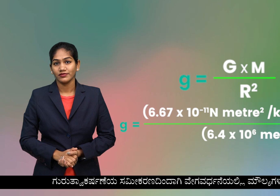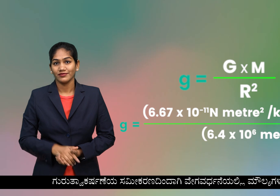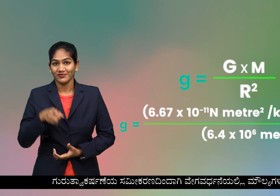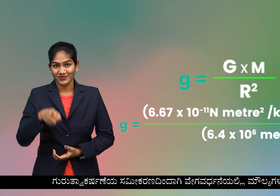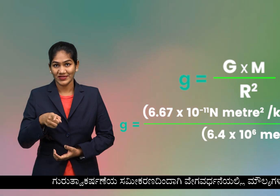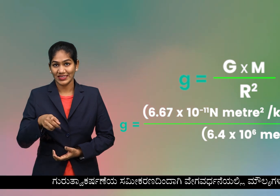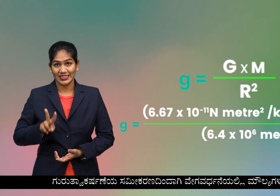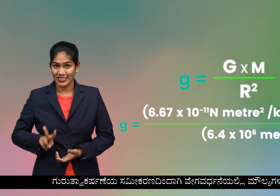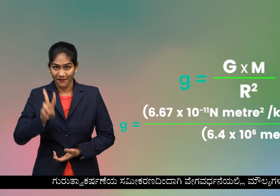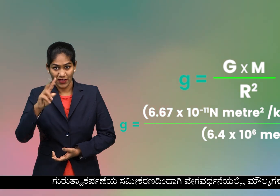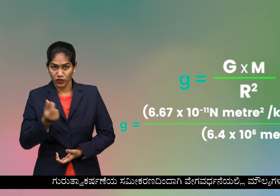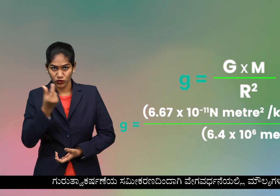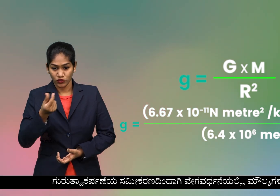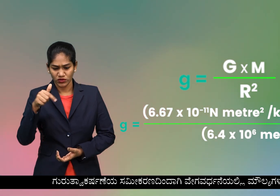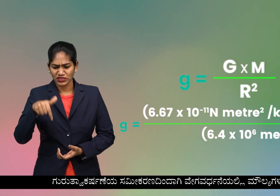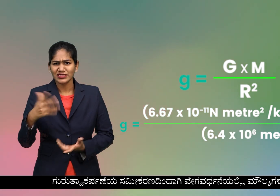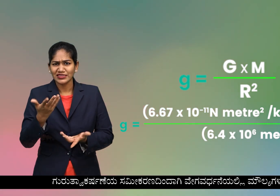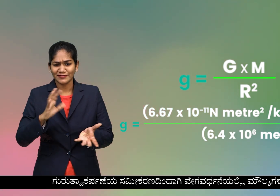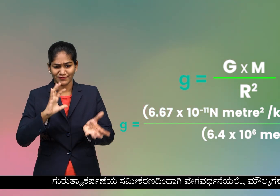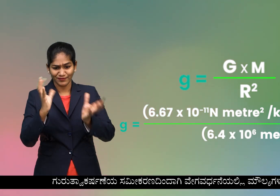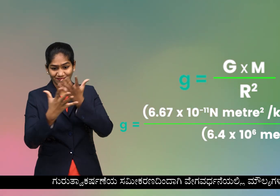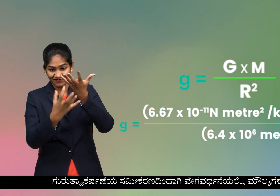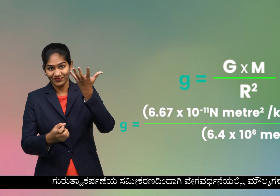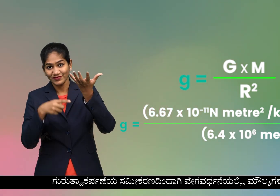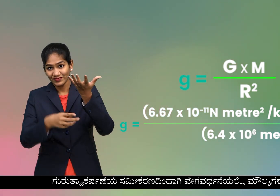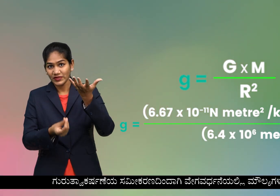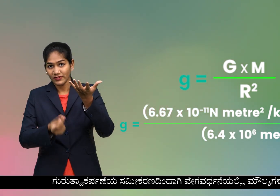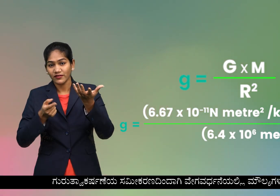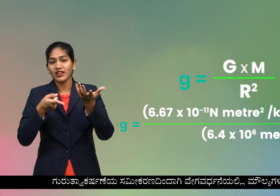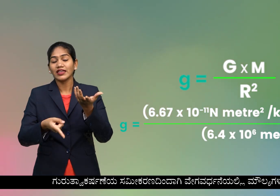ಗುರುತ್ವಾಕರ್ಷಣೆಯ ಸಮೀಕರಣದಿಂದಾಗಿ ವೇಗವರ್ಧನೆಯಲ್ಲಿ ಮೌಲ್ಯಗಳನ್ನು ಬಳಸುವುದು.